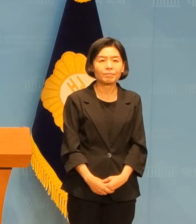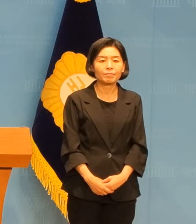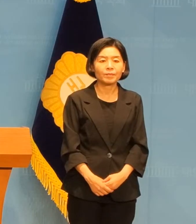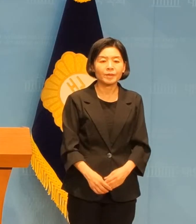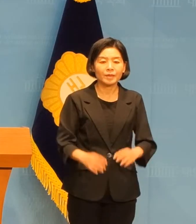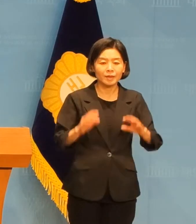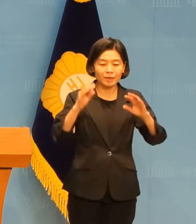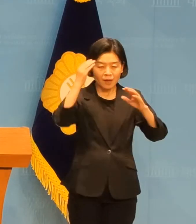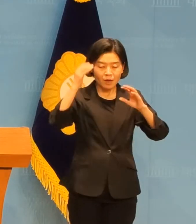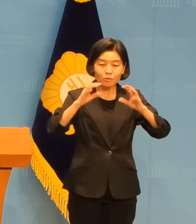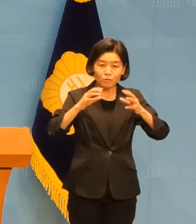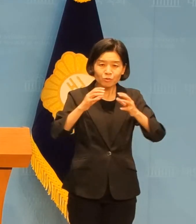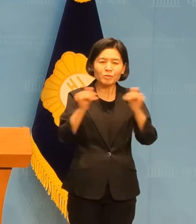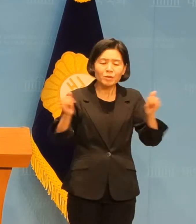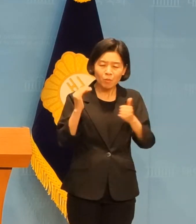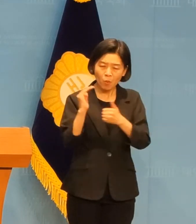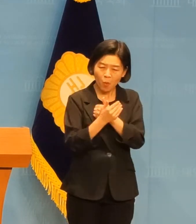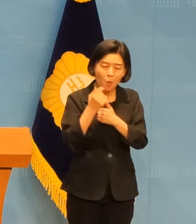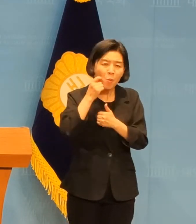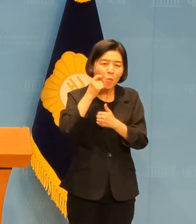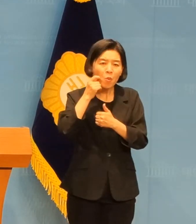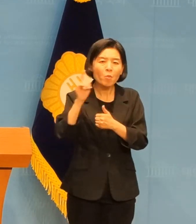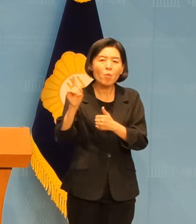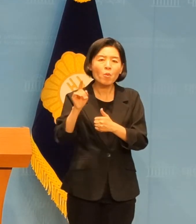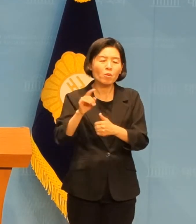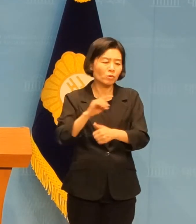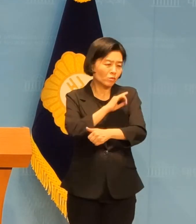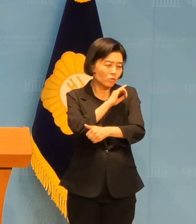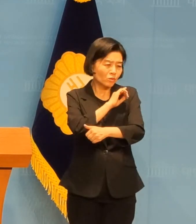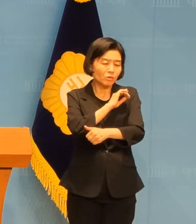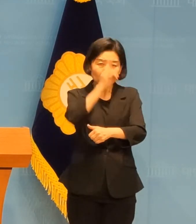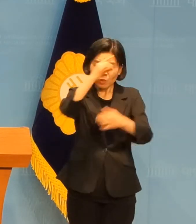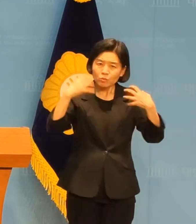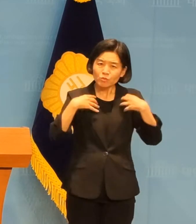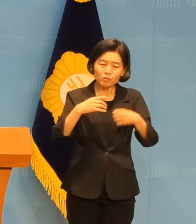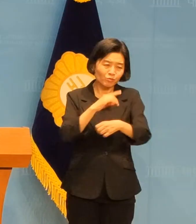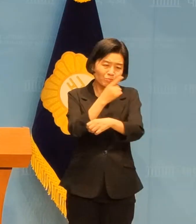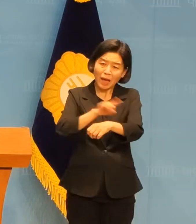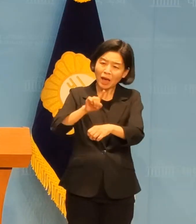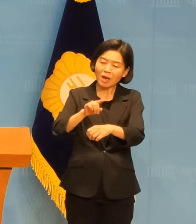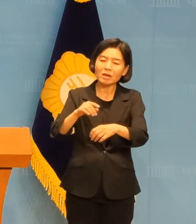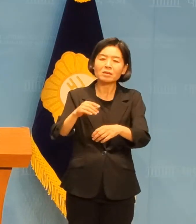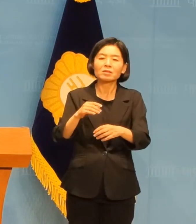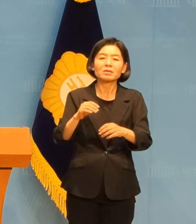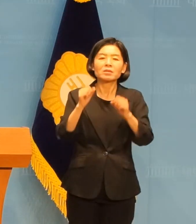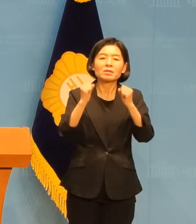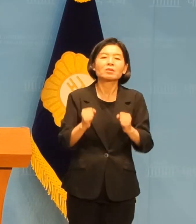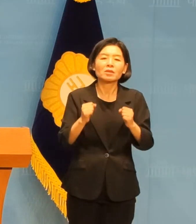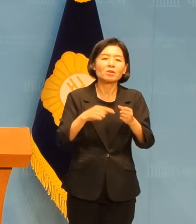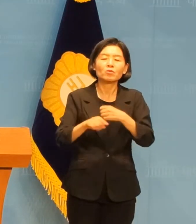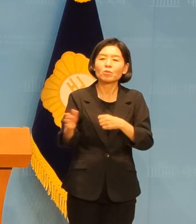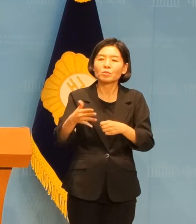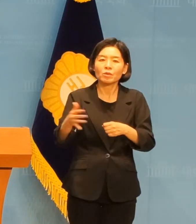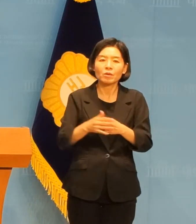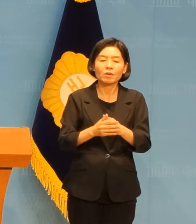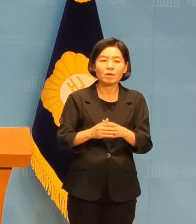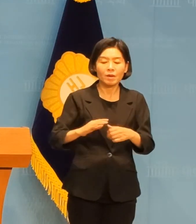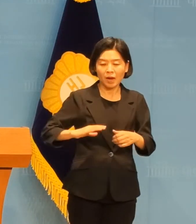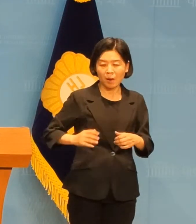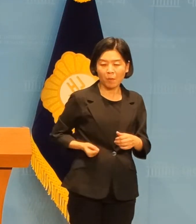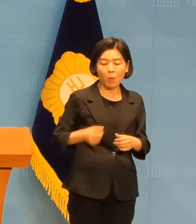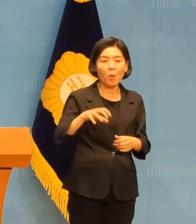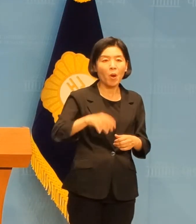자국민을 보호하지 못하는 무능한 정부의 존재 이유는 없습니다. 최근 캄보디아 등에서 한국인을 상대로